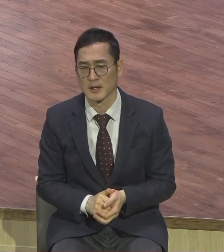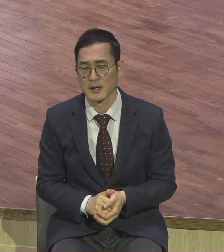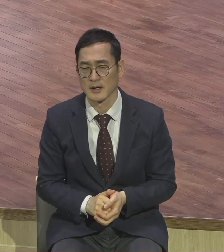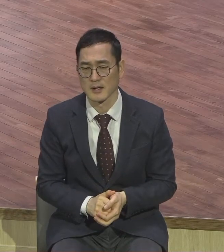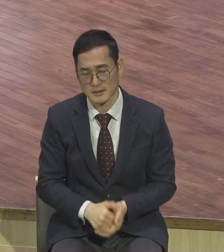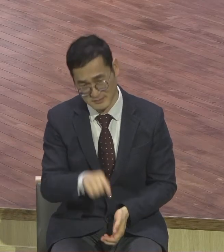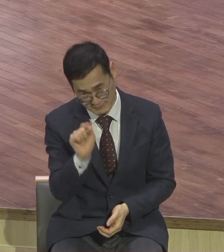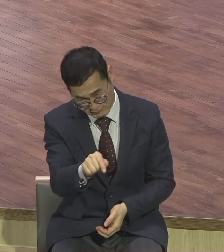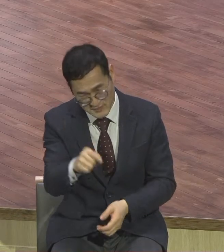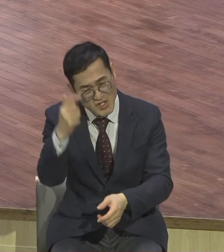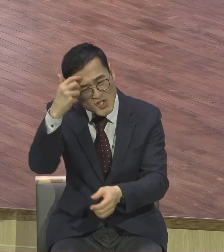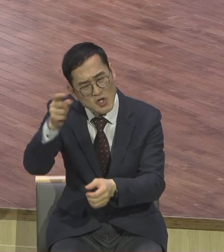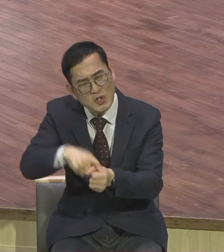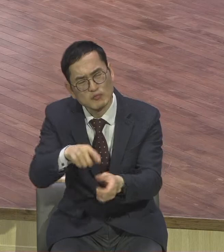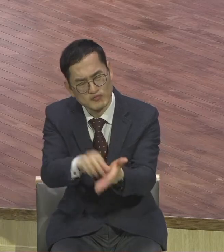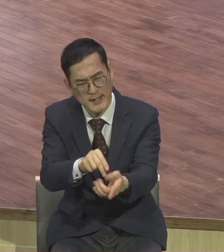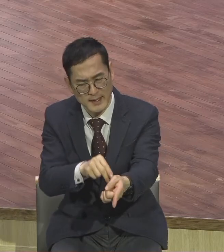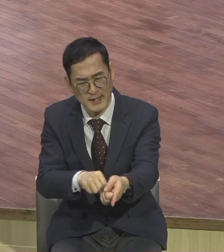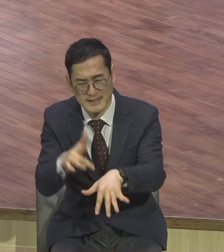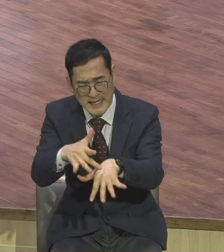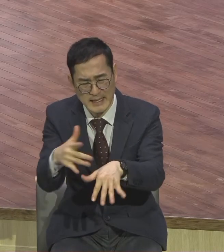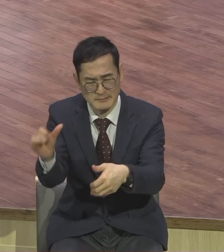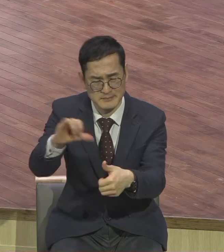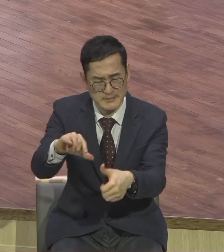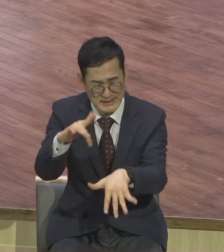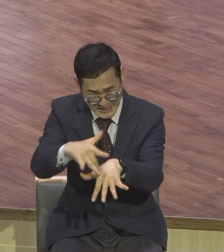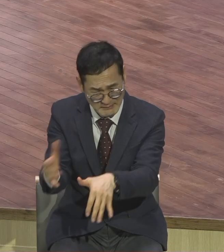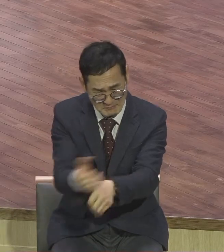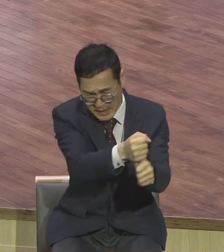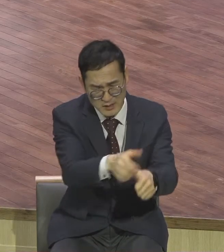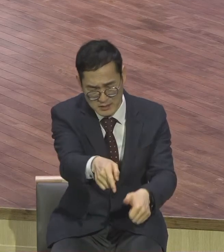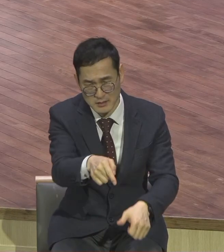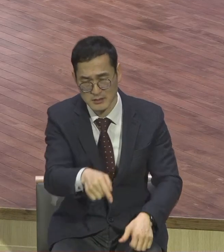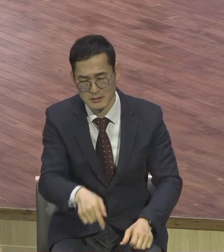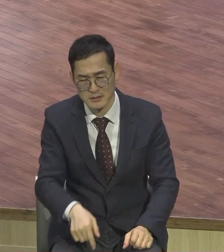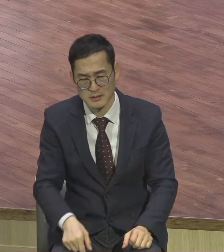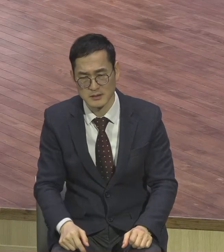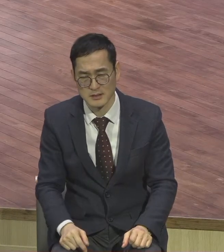다른 데 집중해도 되겠냐고 다른 종교들하고 비슷하게 나가 되겠냐고